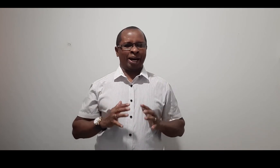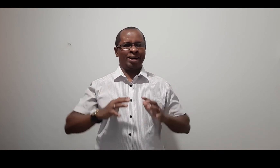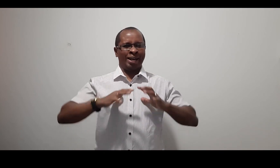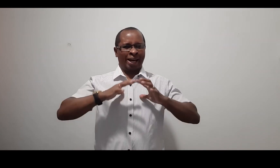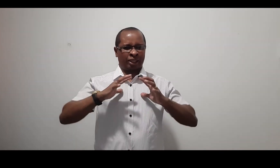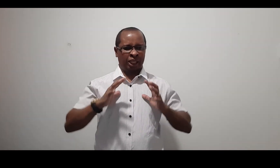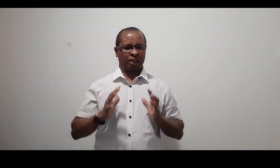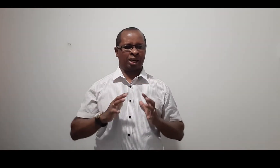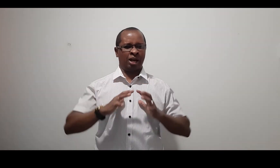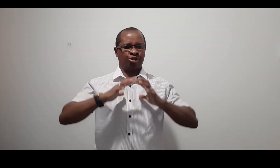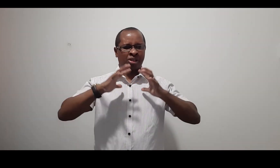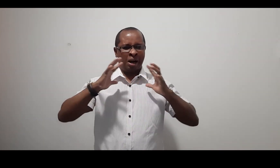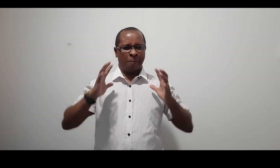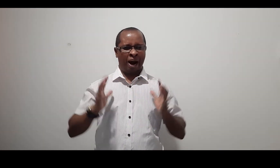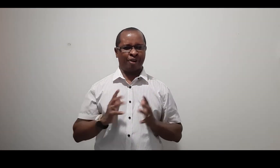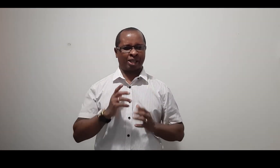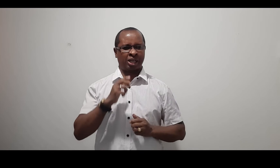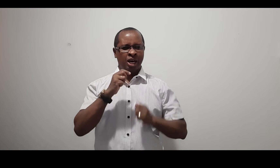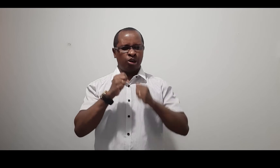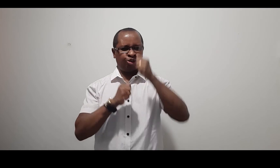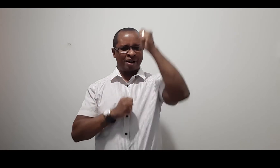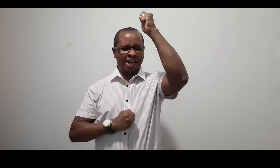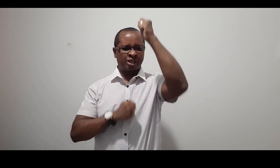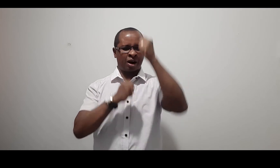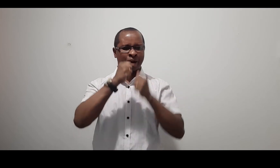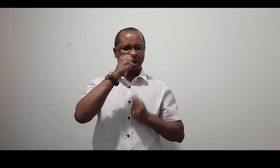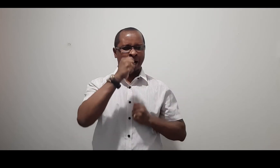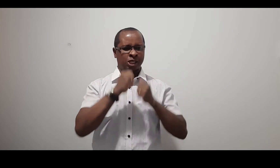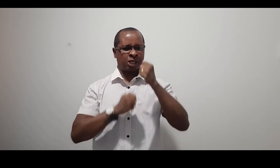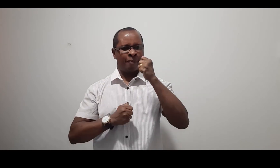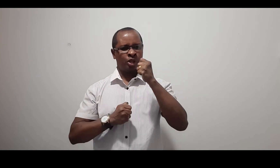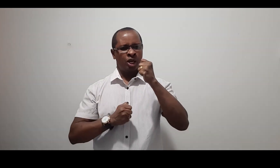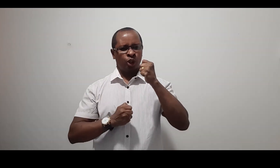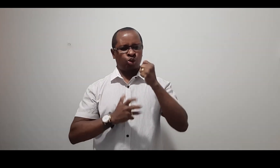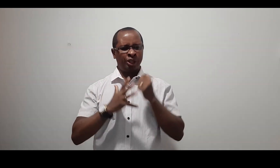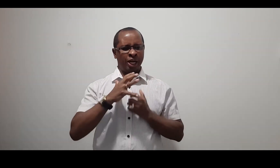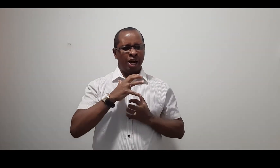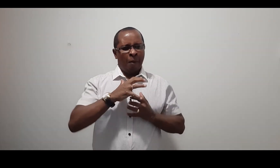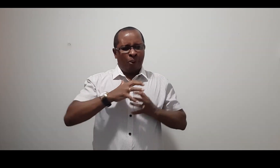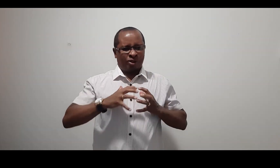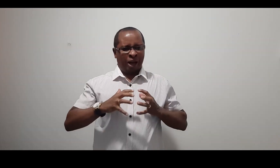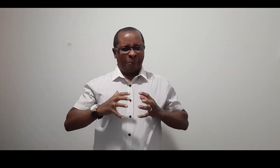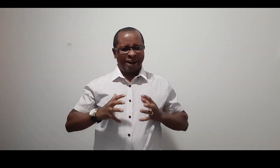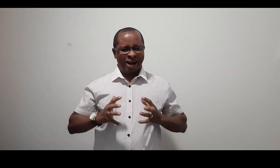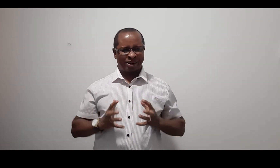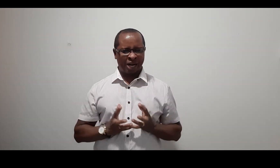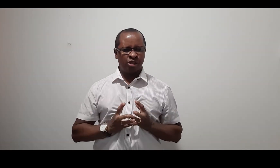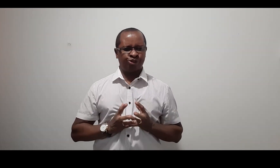nitoerany raketana ny sainambavaka zay ifandraisana amin'andriamanitra toy ny portable anankiray ny